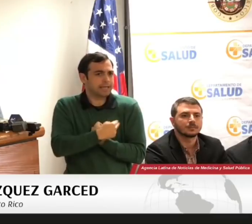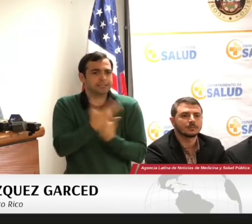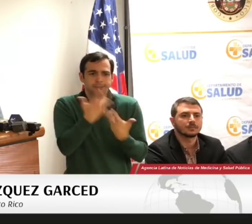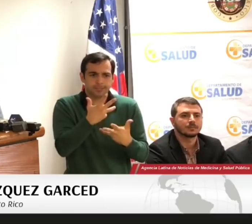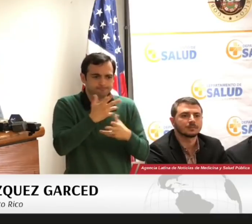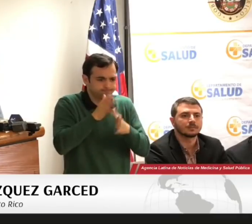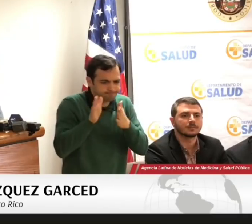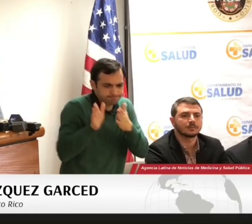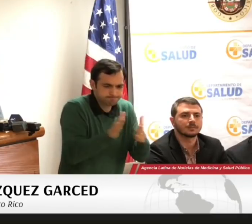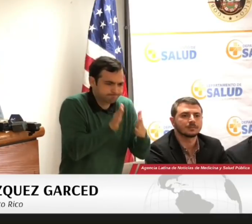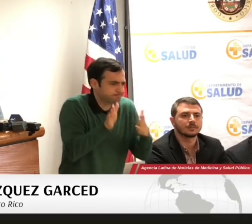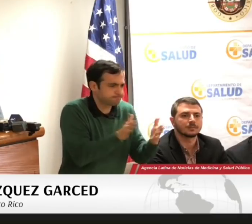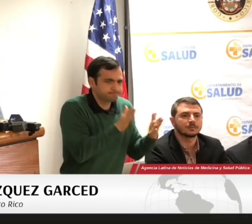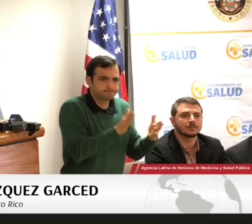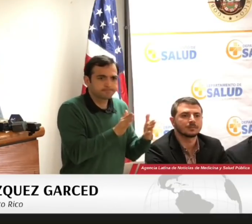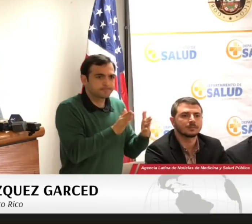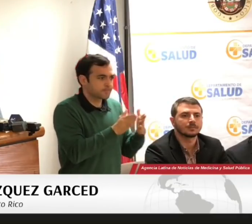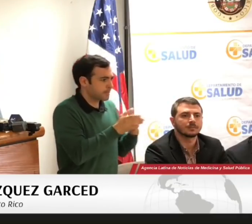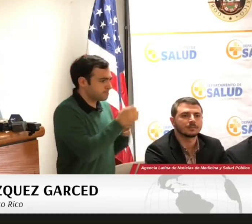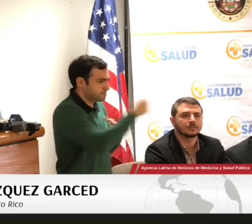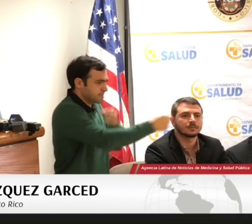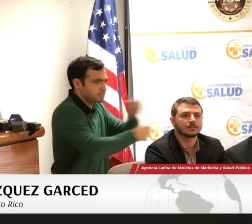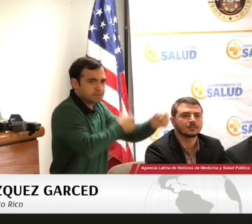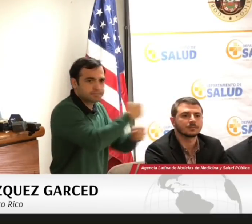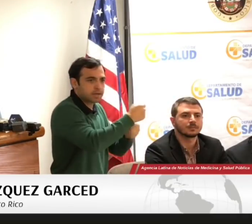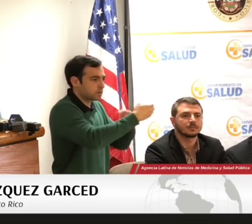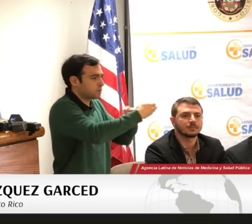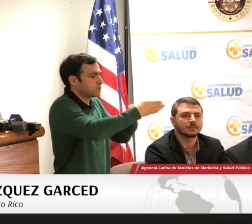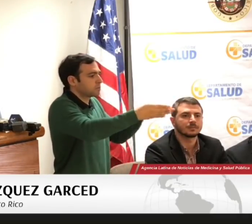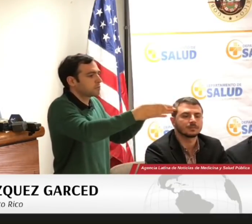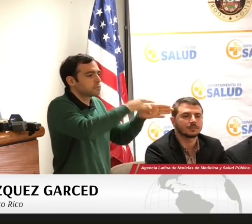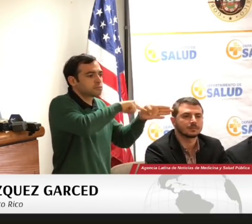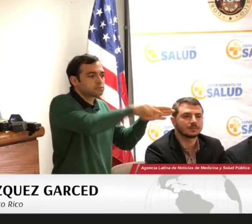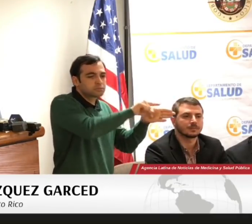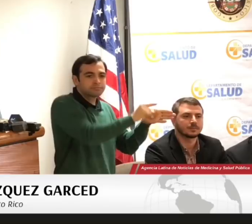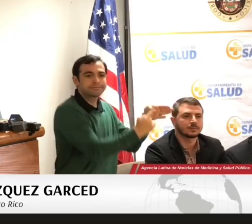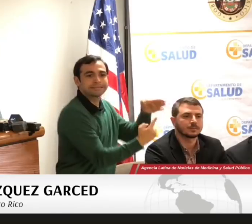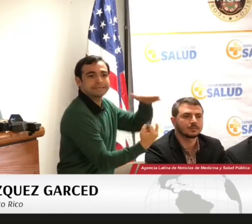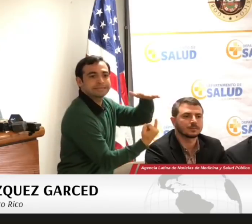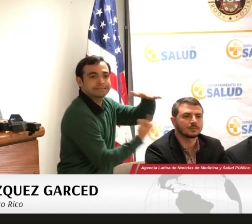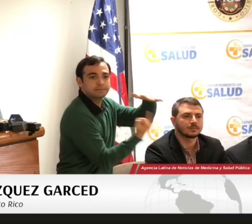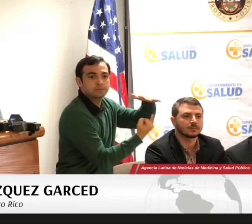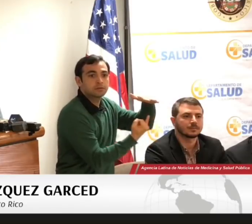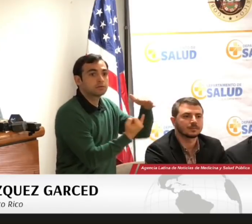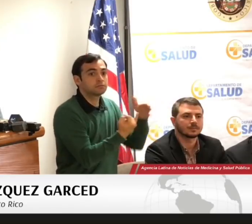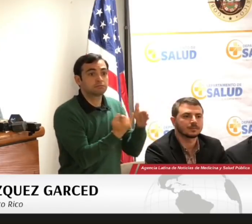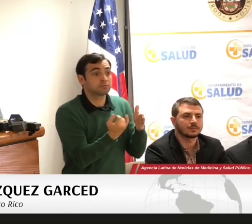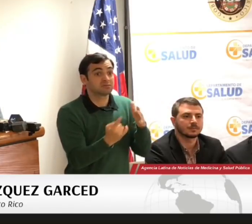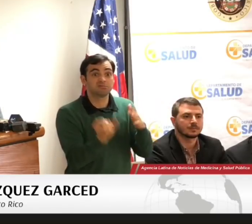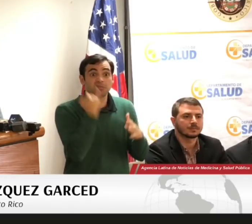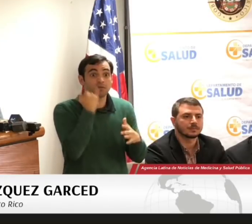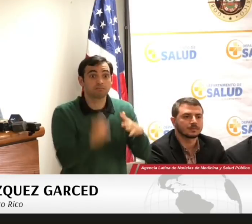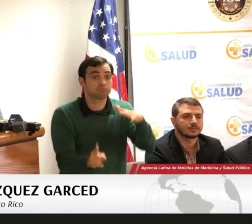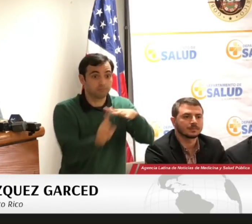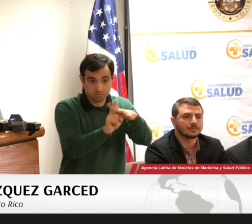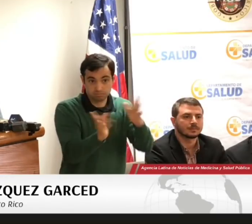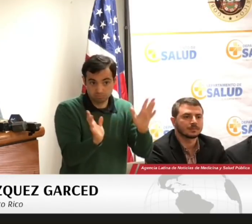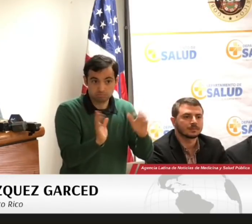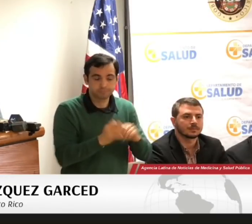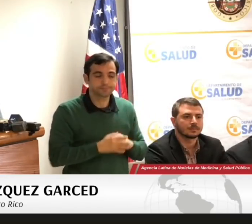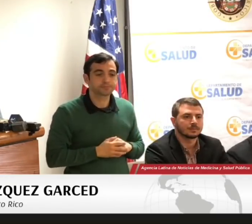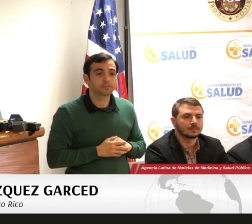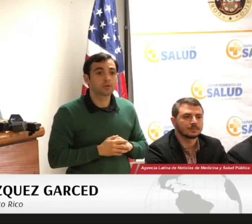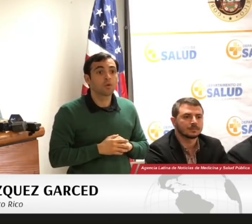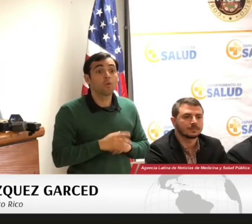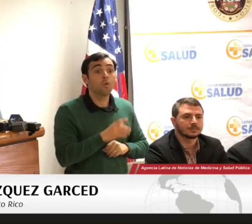cuartos de aislamiento para nuestros ciudadanos en caso de surgir en cualquier parte de la isla. Ahora, una facilidad exclusivamente